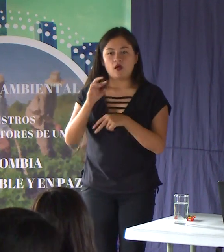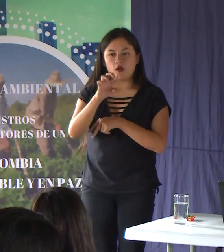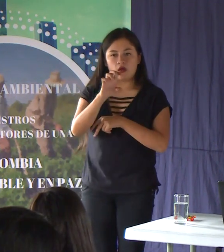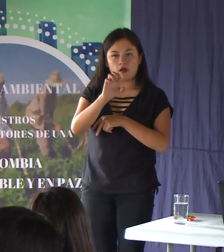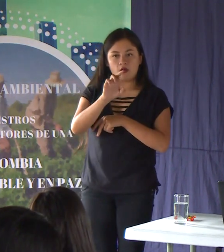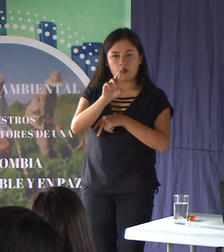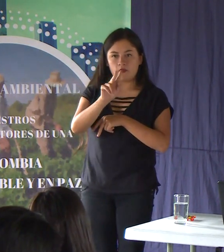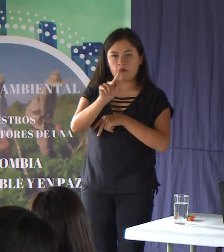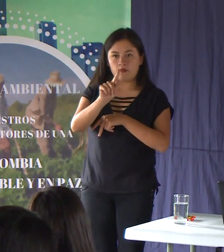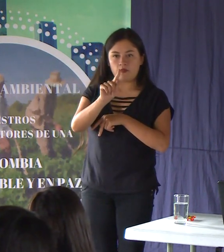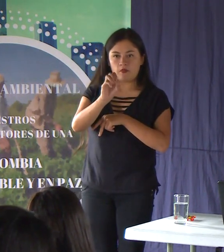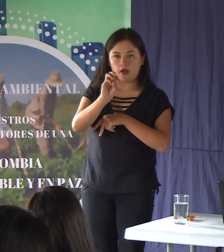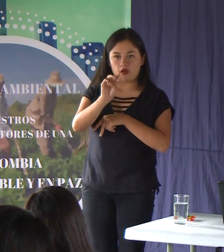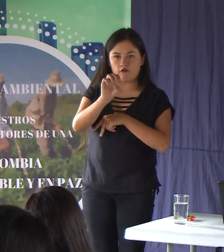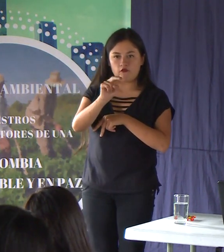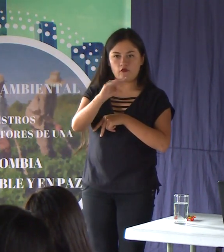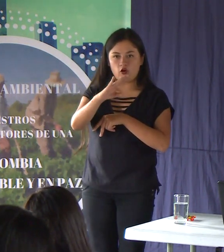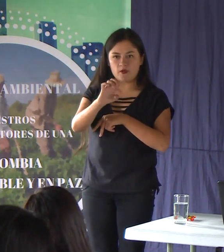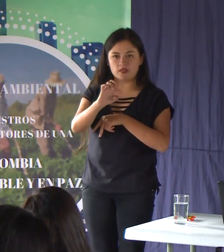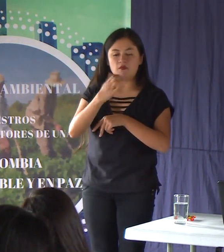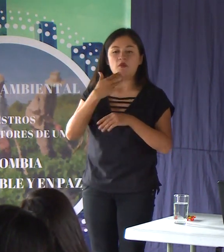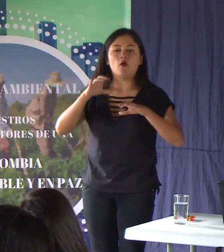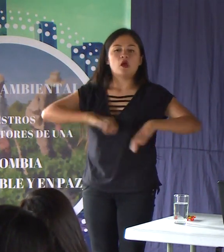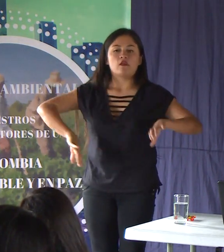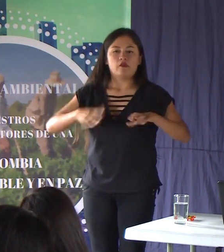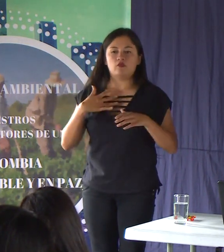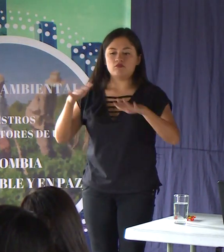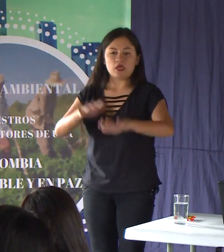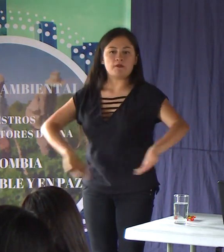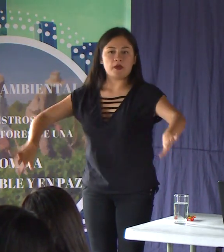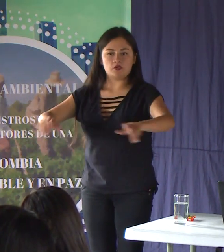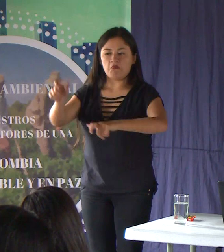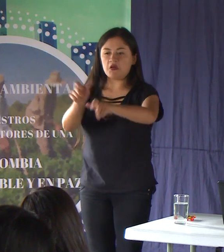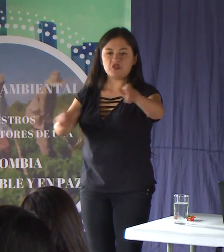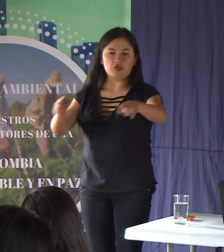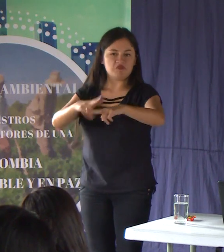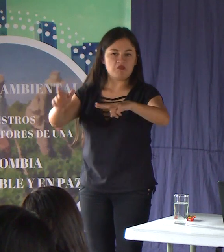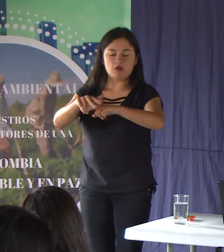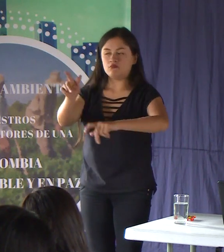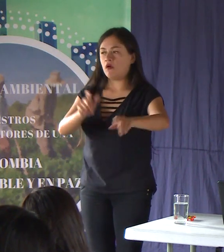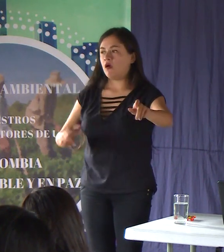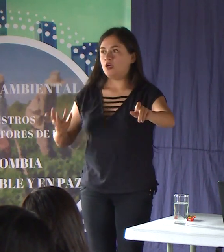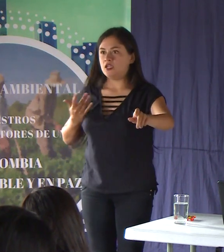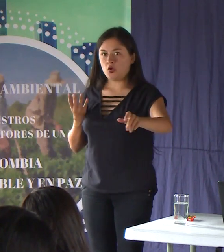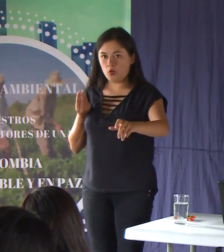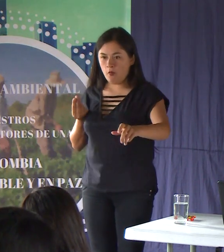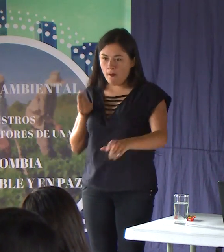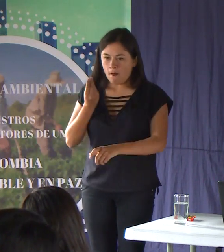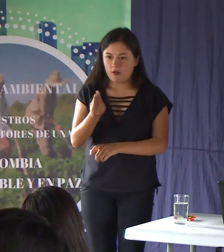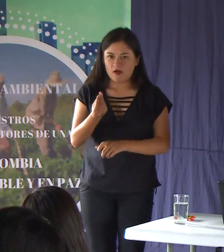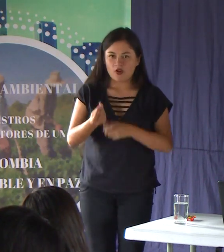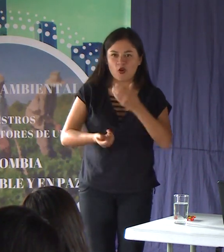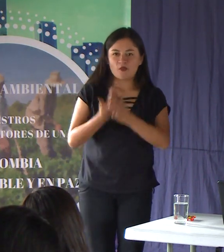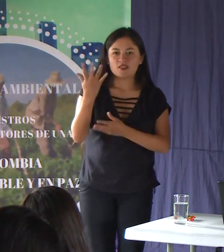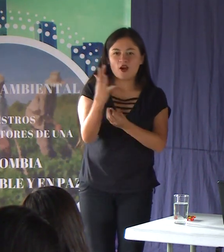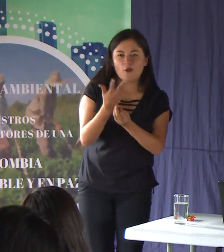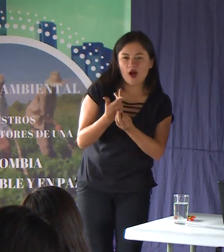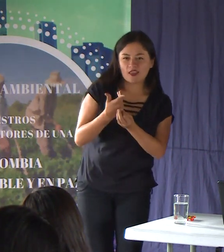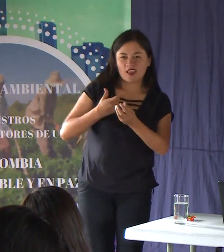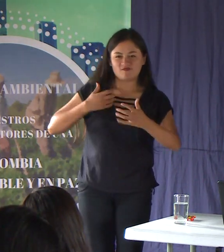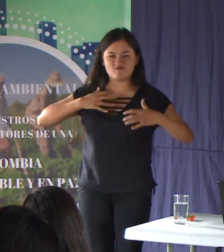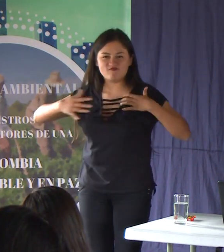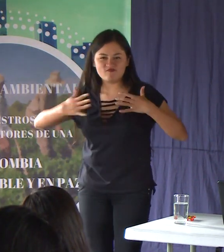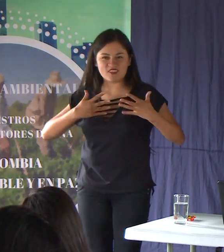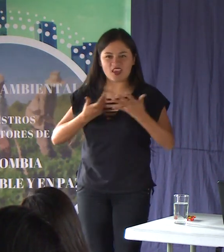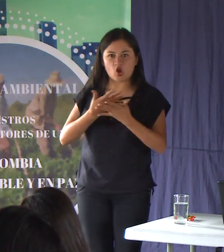esa reflexión. Muchos de nosotros somos pedagogos, somos licenciados de diferentes áreas y